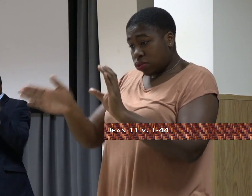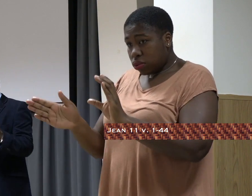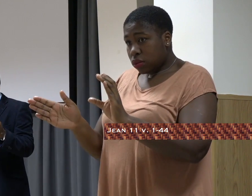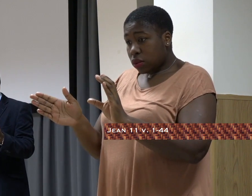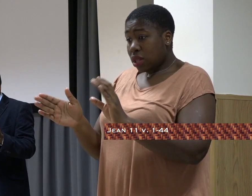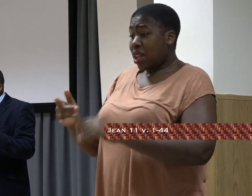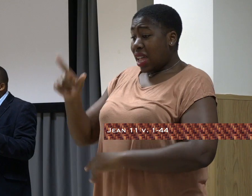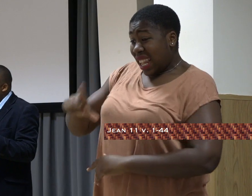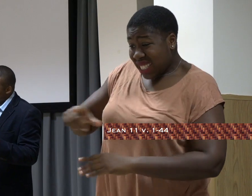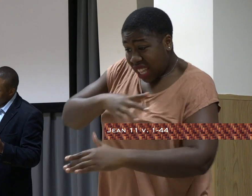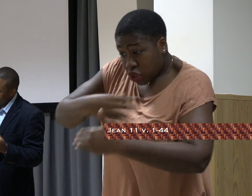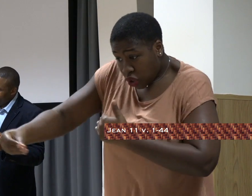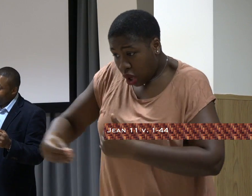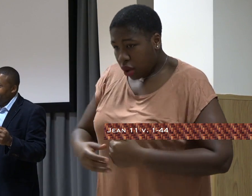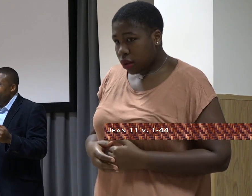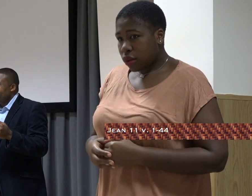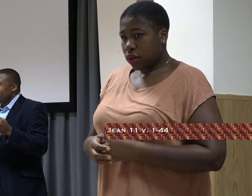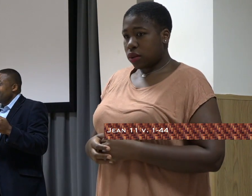Lazare sort.